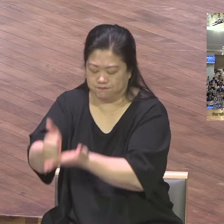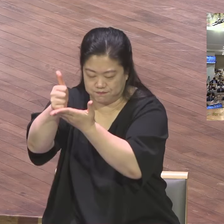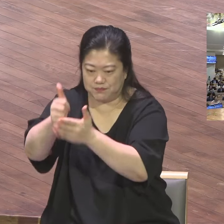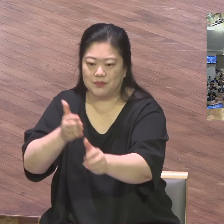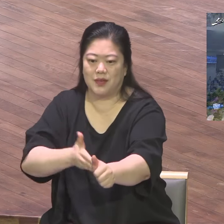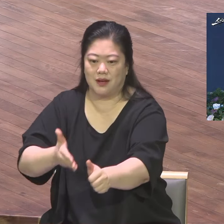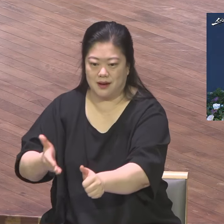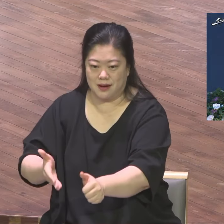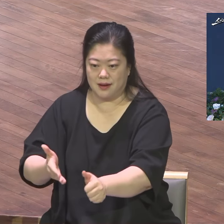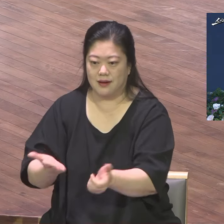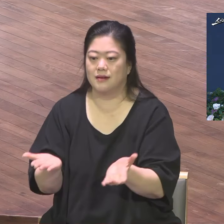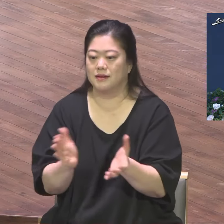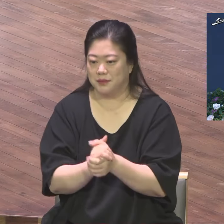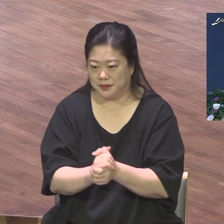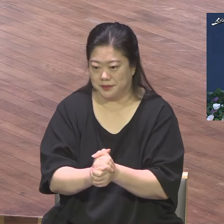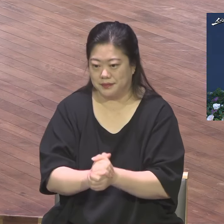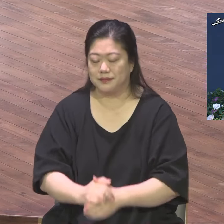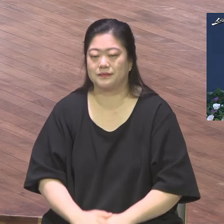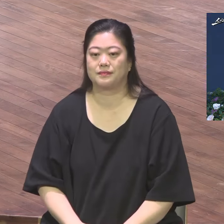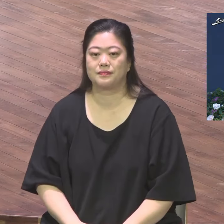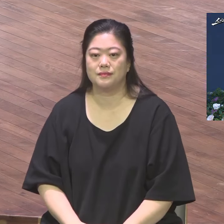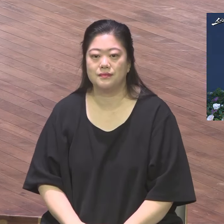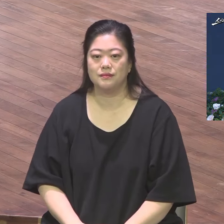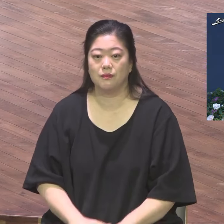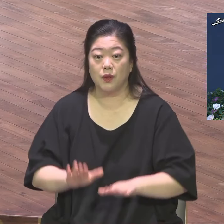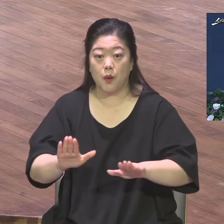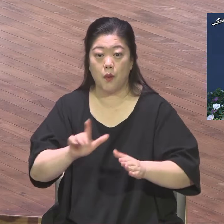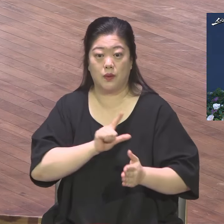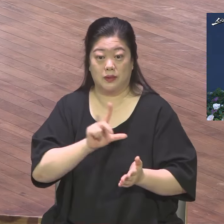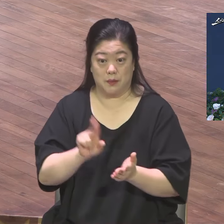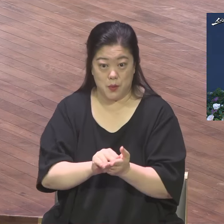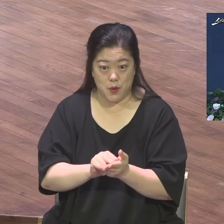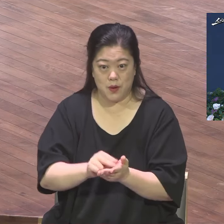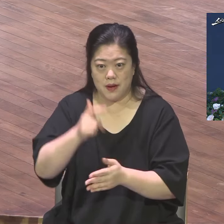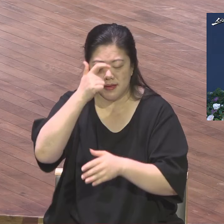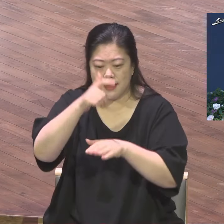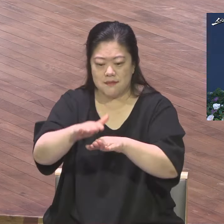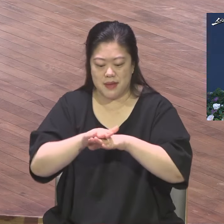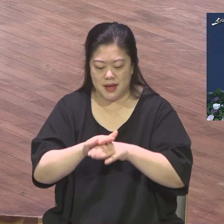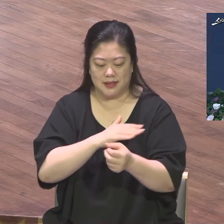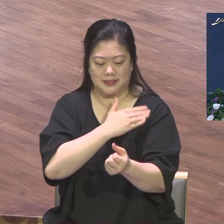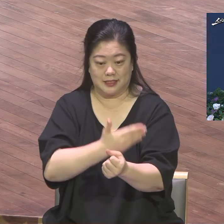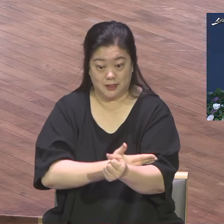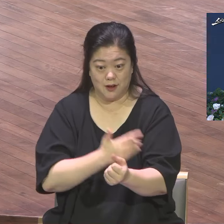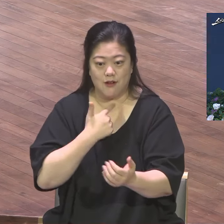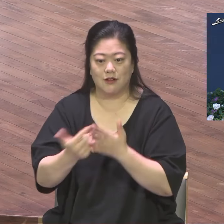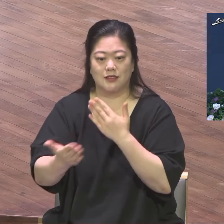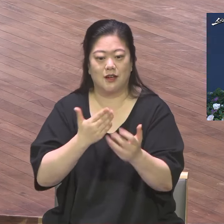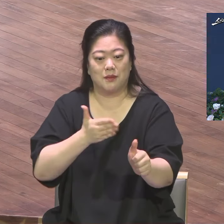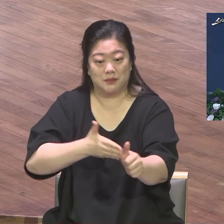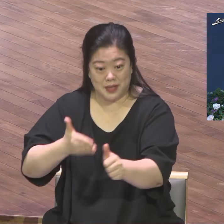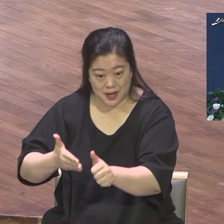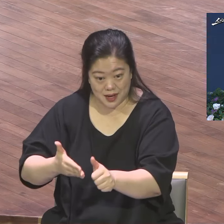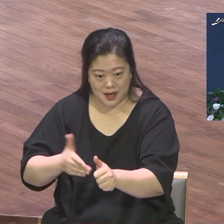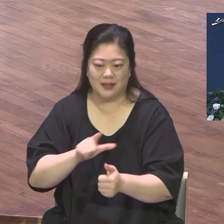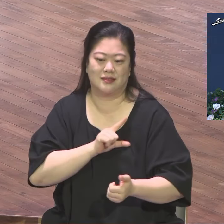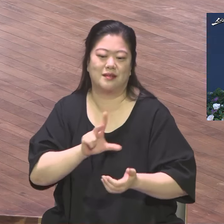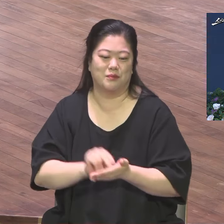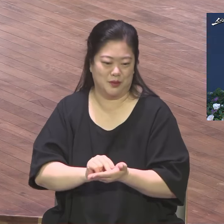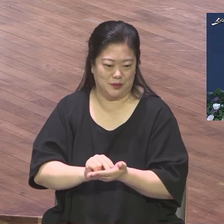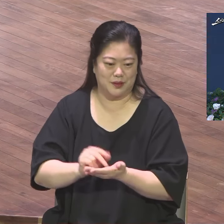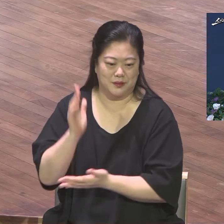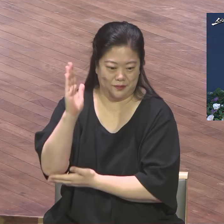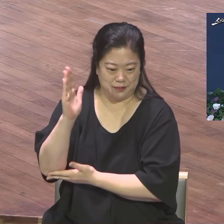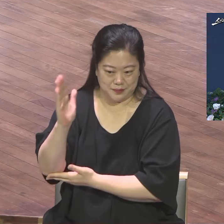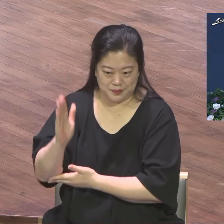아멘. 예배의 능력을 체험합시다 라는 제목으로 말씀을 드립니다. 우리가 매주를